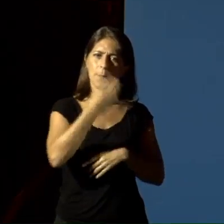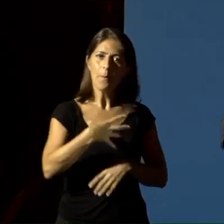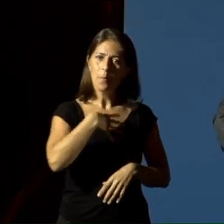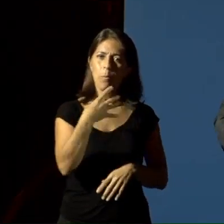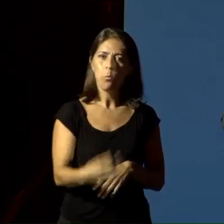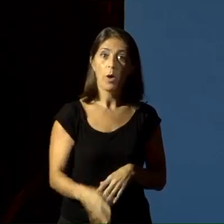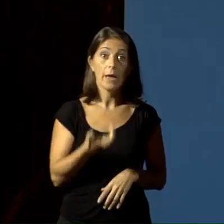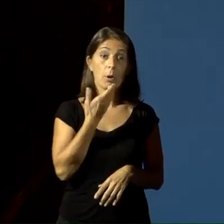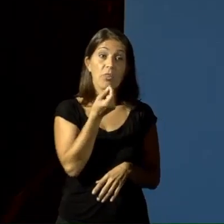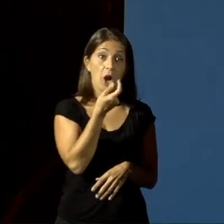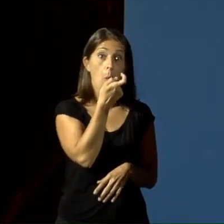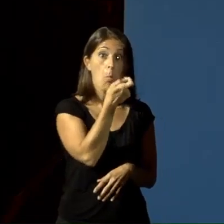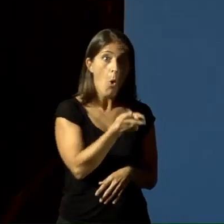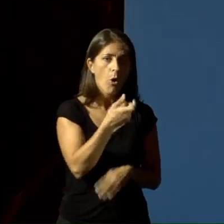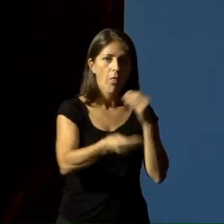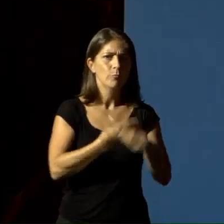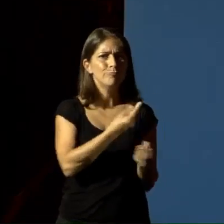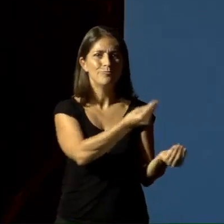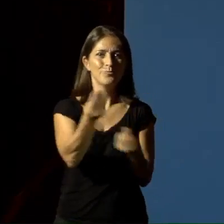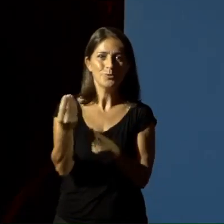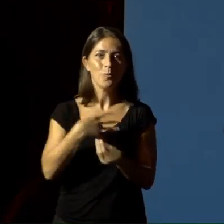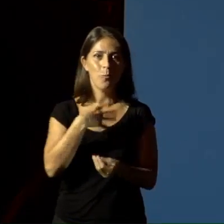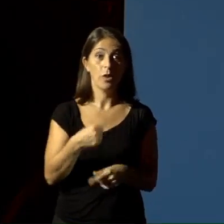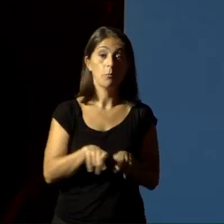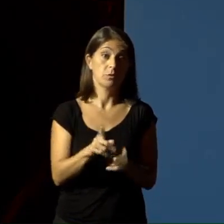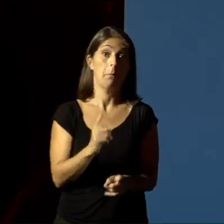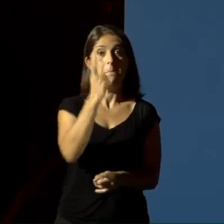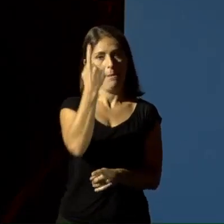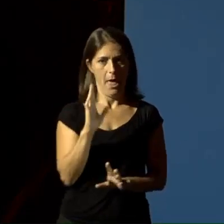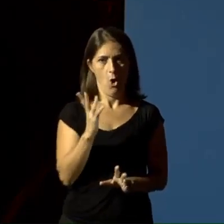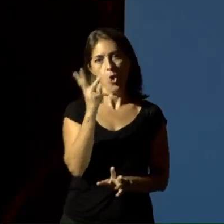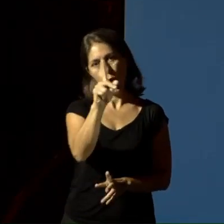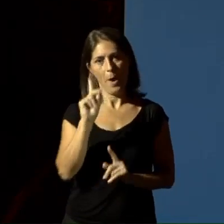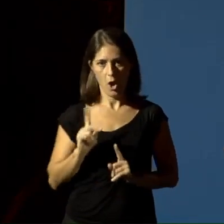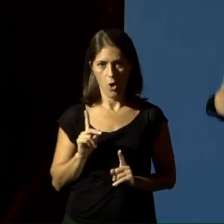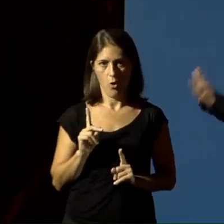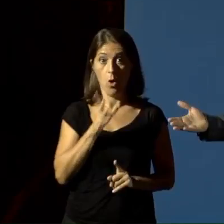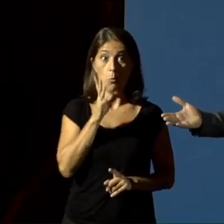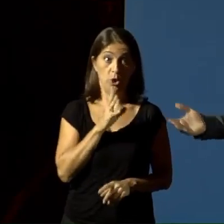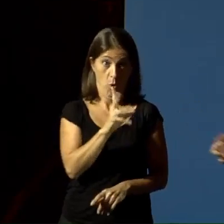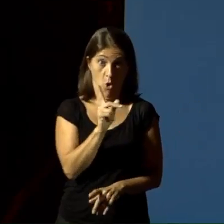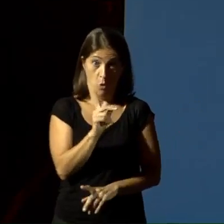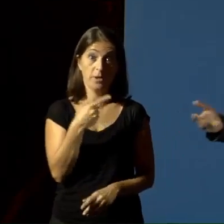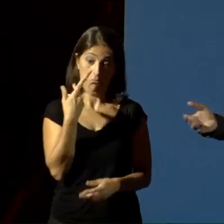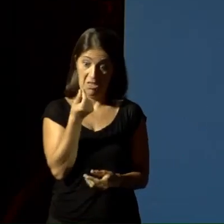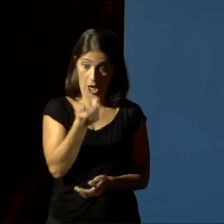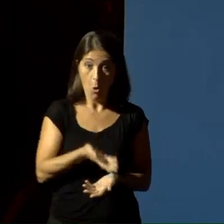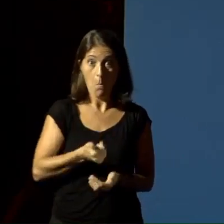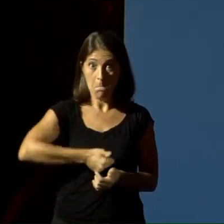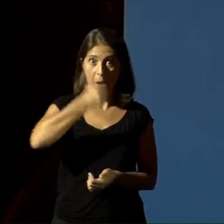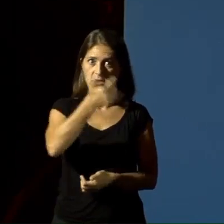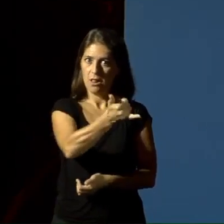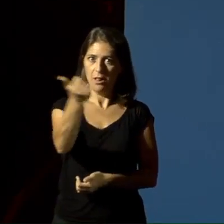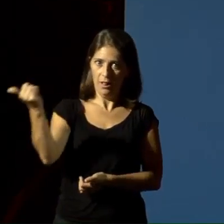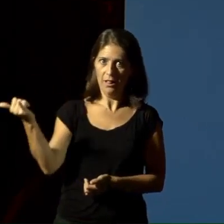aínda con pouco se pode facer moito, evidentemente empezando por non roubar, porque cando non roubas hai máis, claro que hai moito